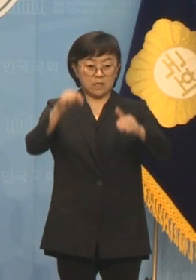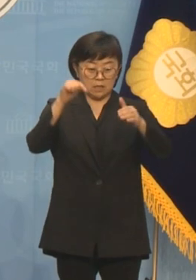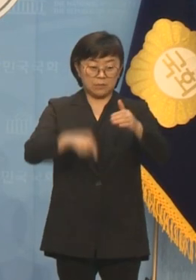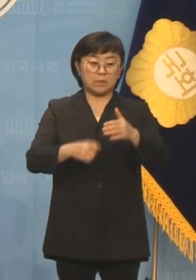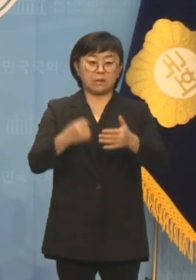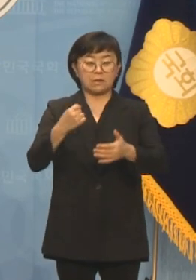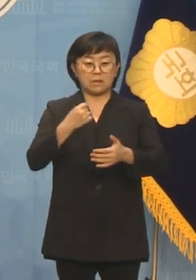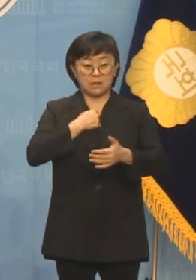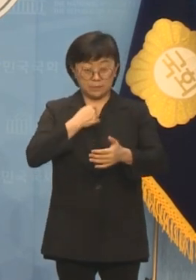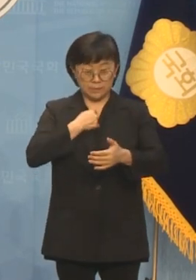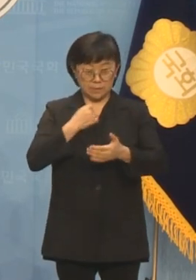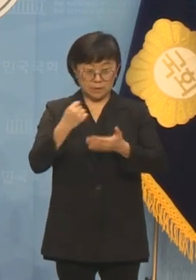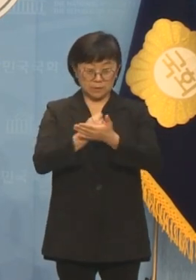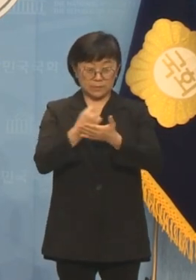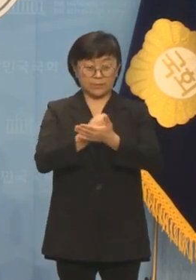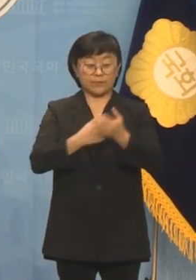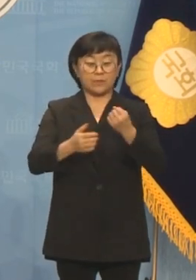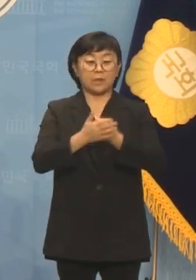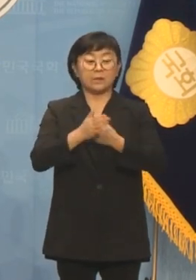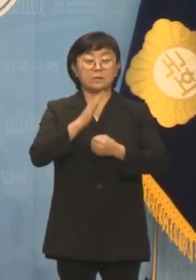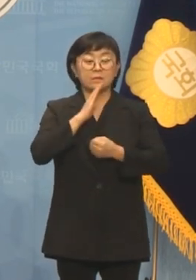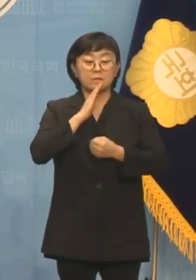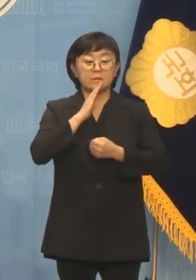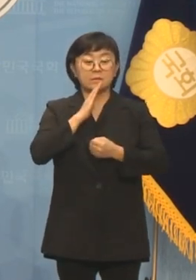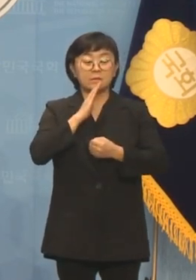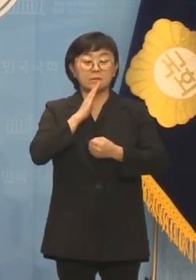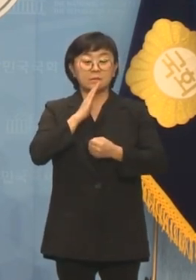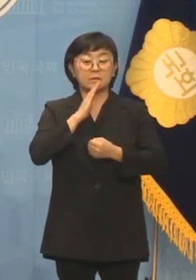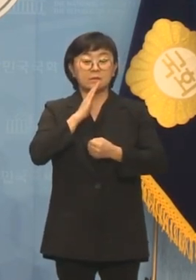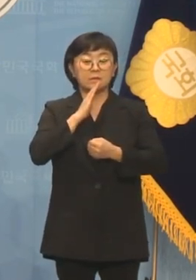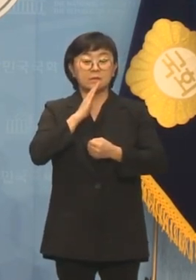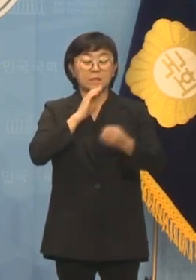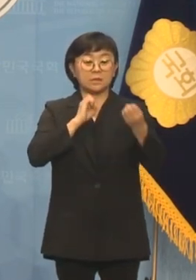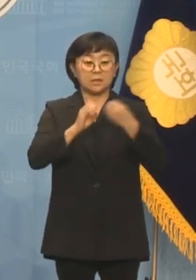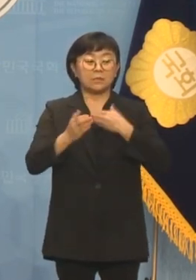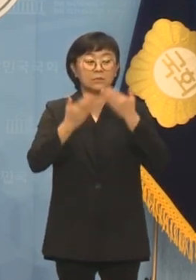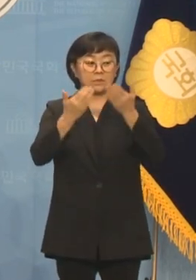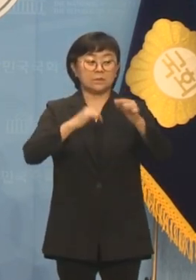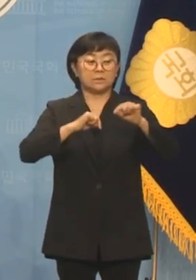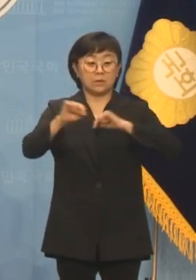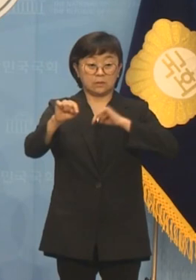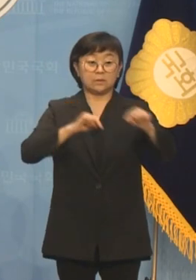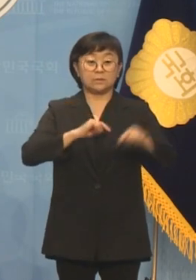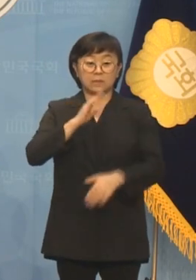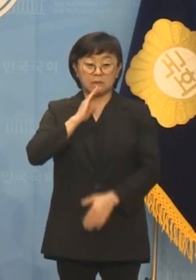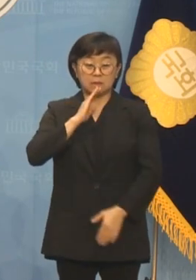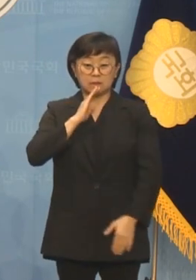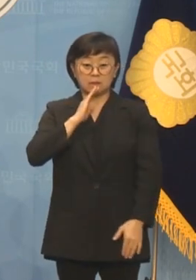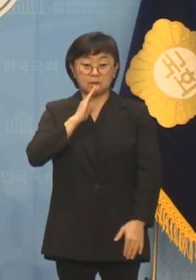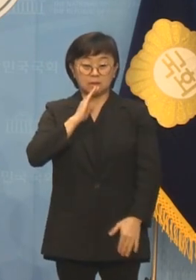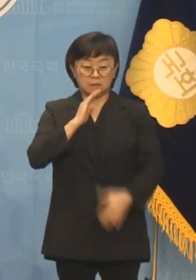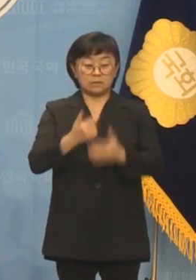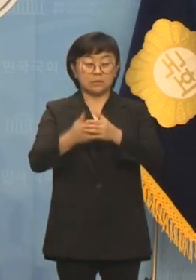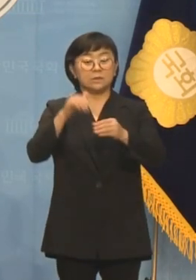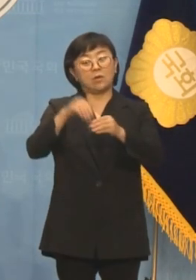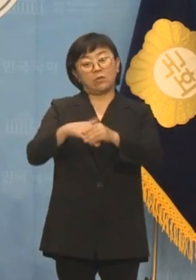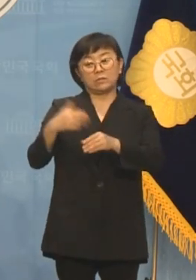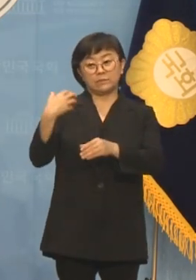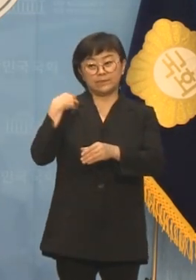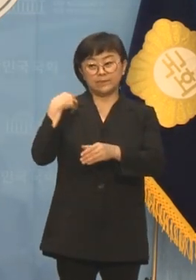탄식과 체념, 정말 앞에 답을 드리는 것이 우리 정치가 존속할 기반이고 총선의